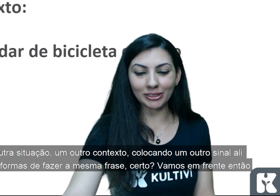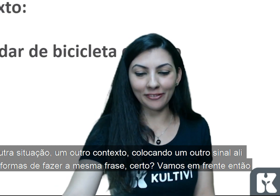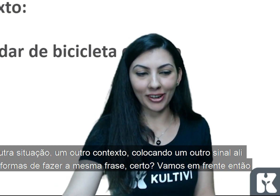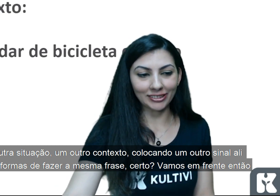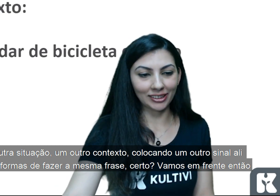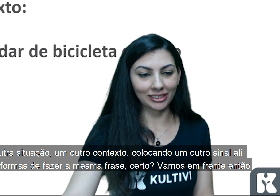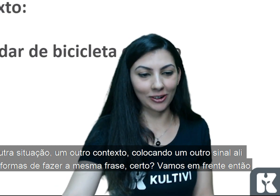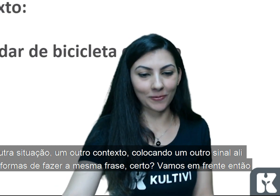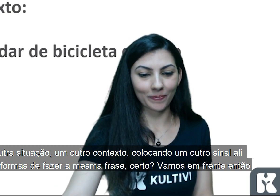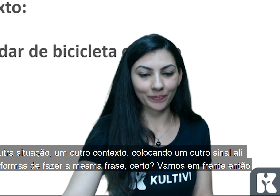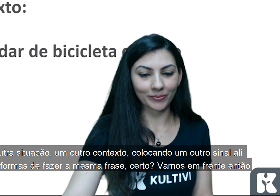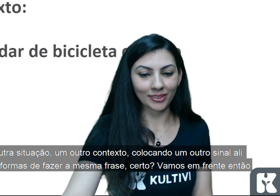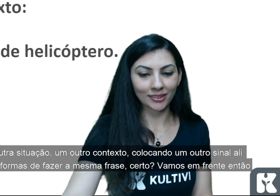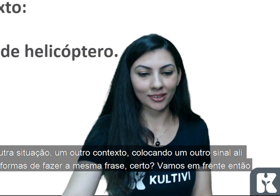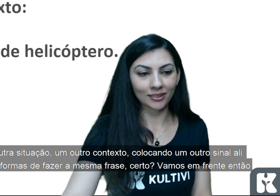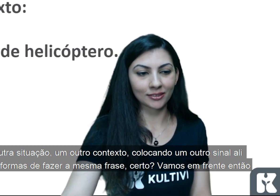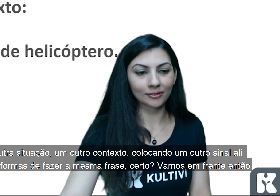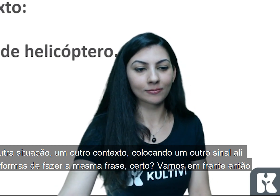Vamos em frente, então.